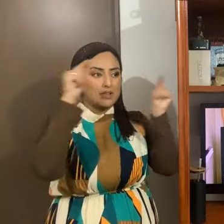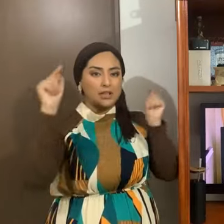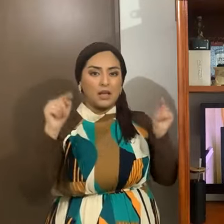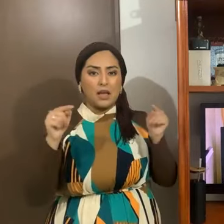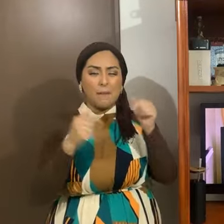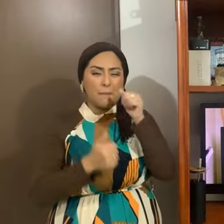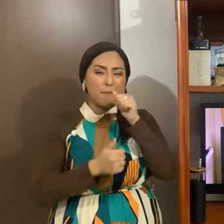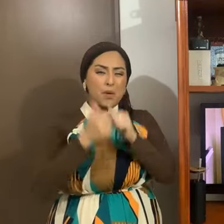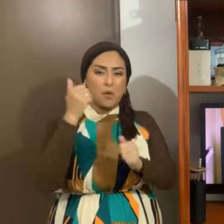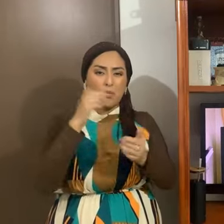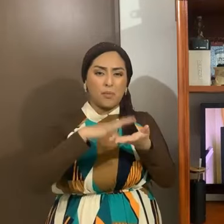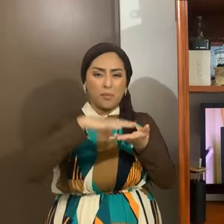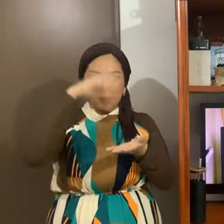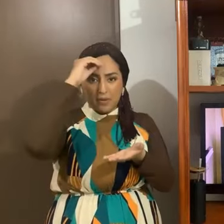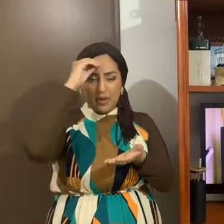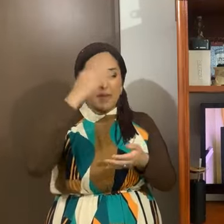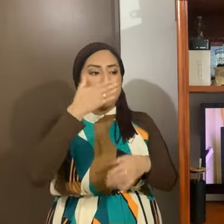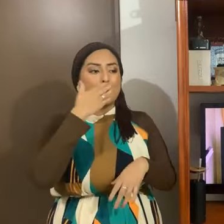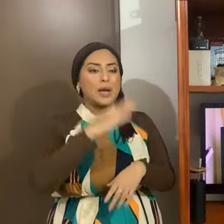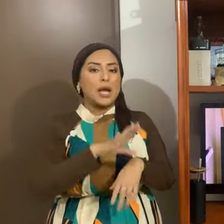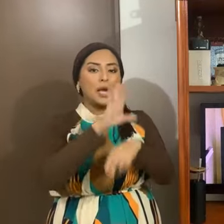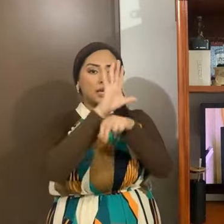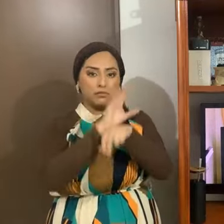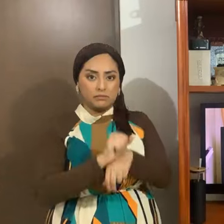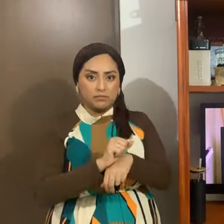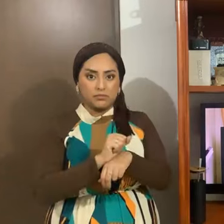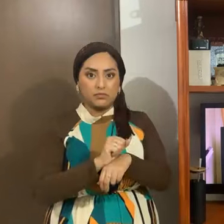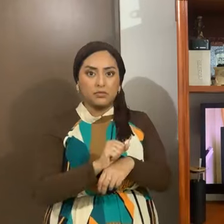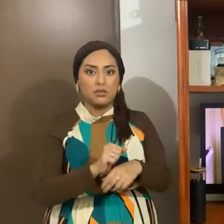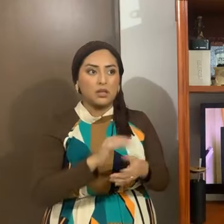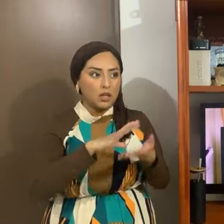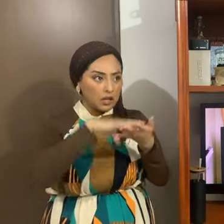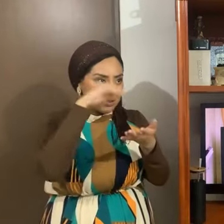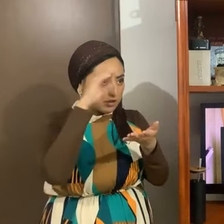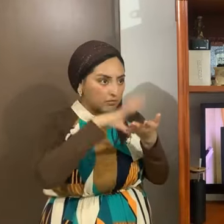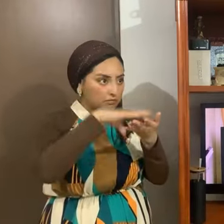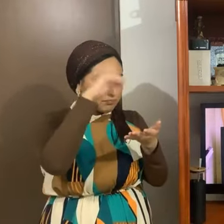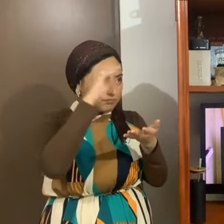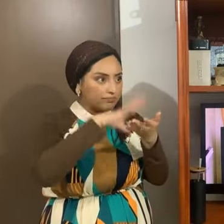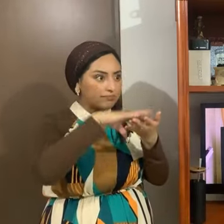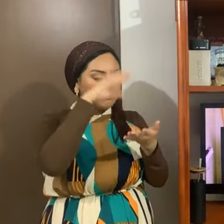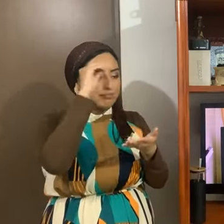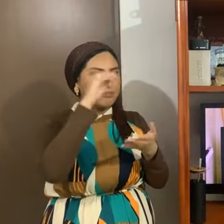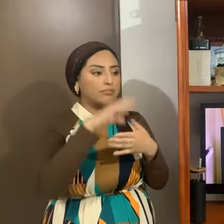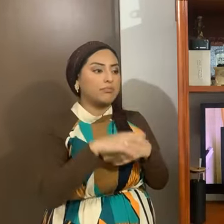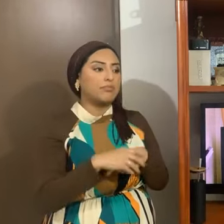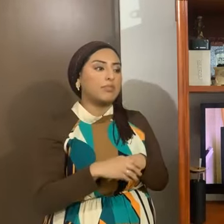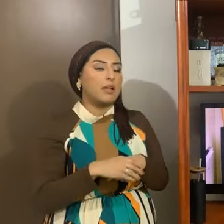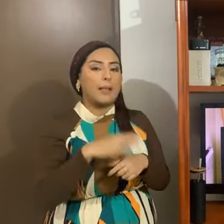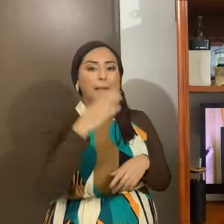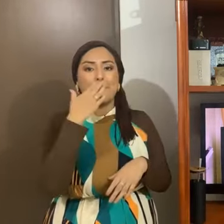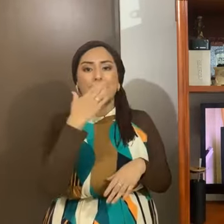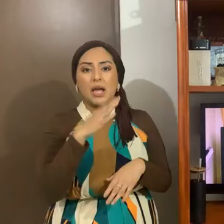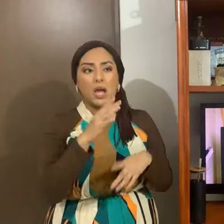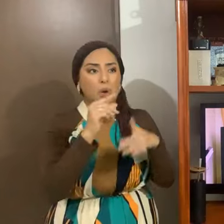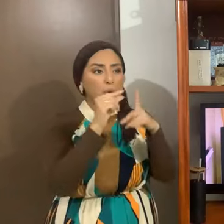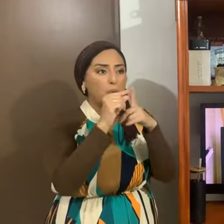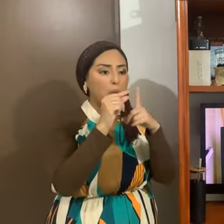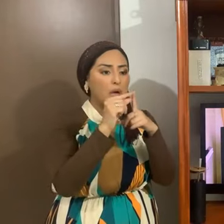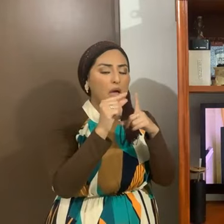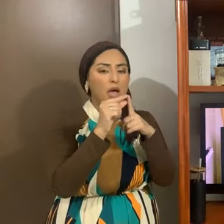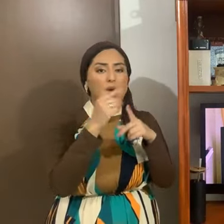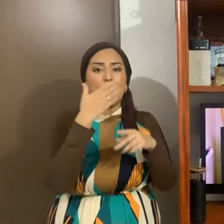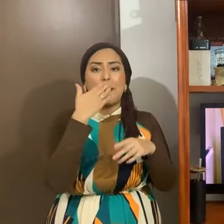se puede aprender son malos hábitos. Consumismo, hedonismo, malas palabras,